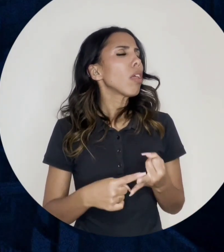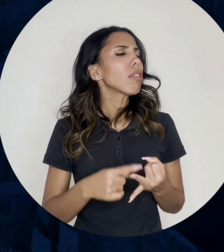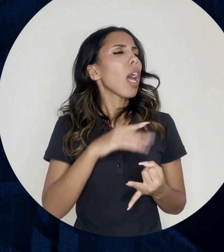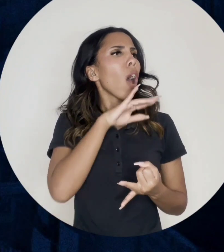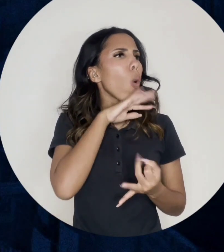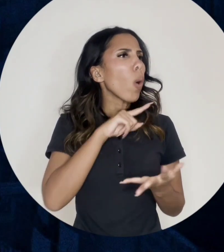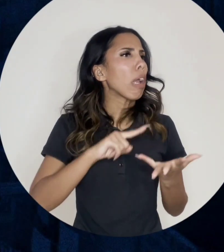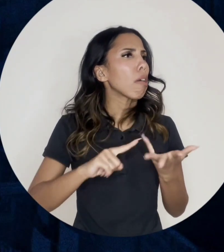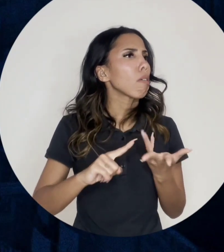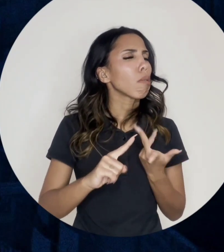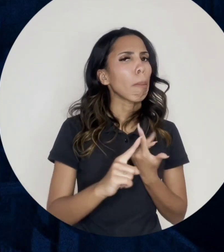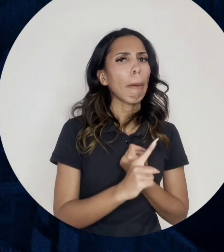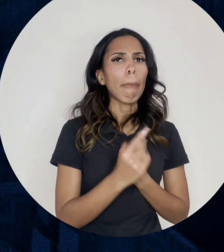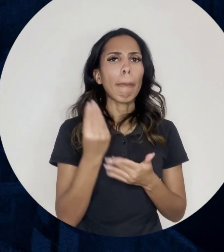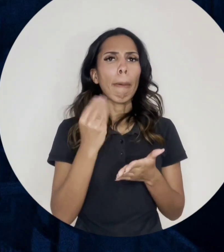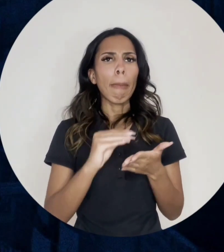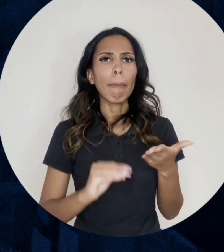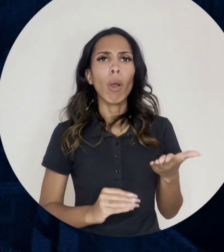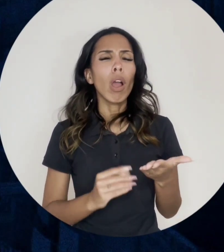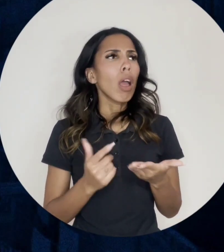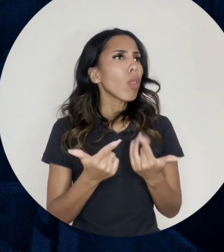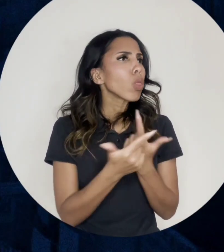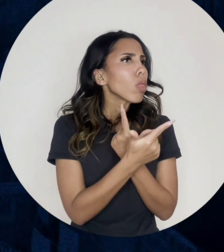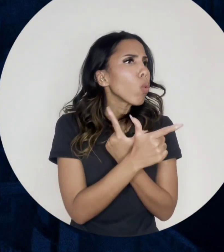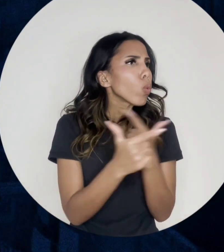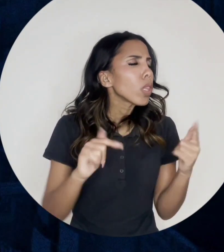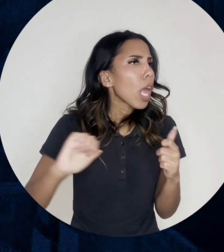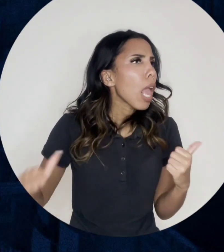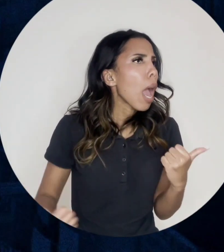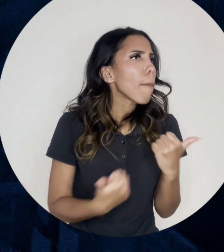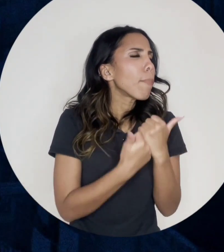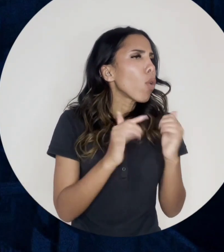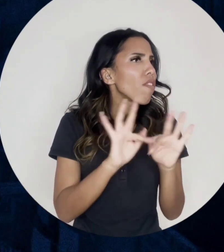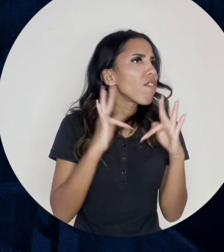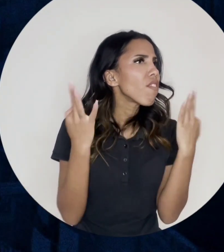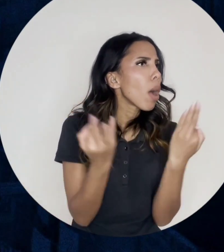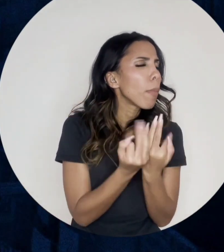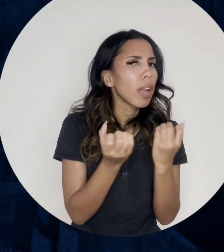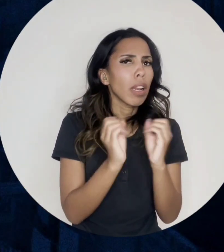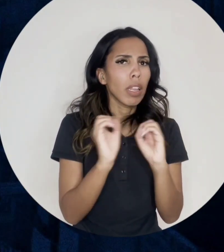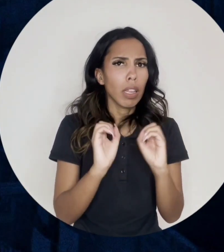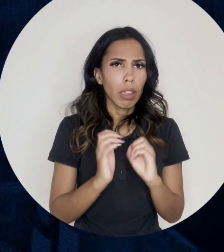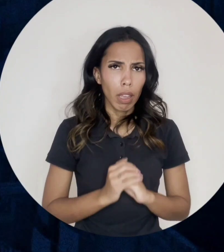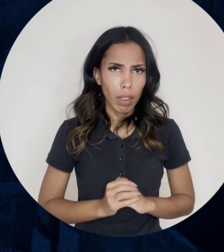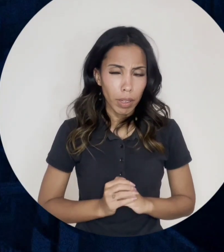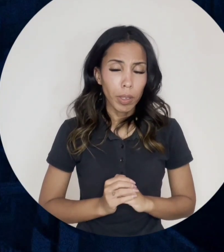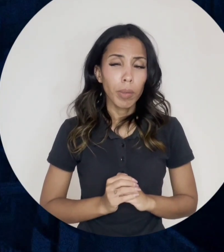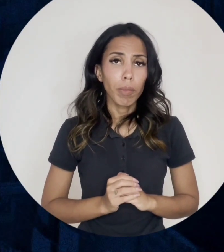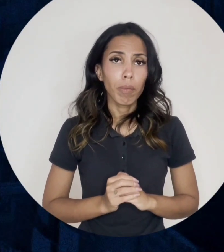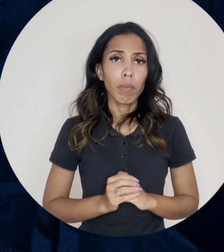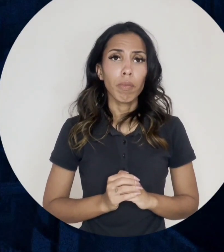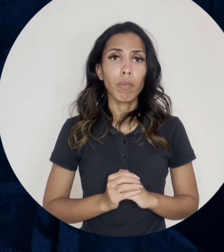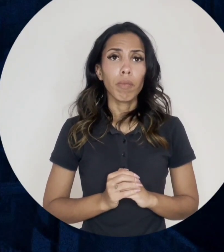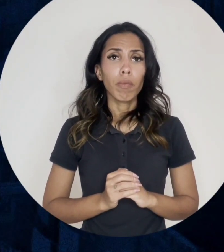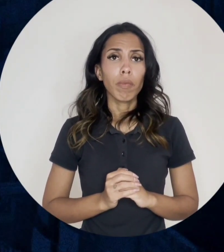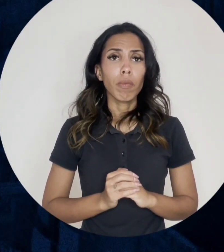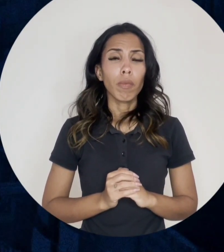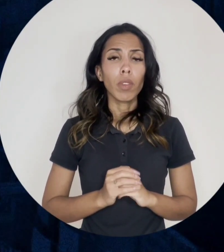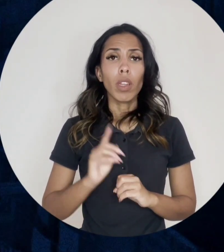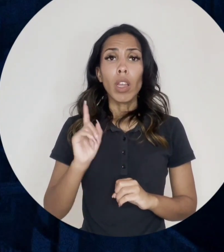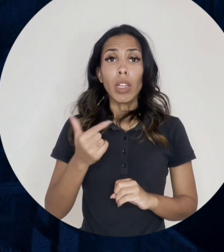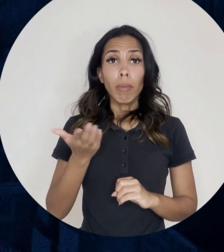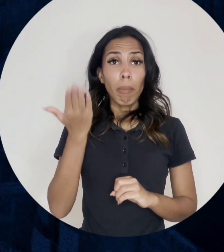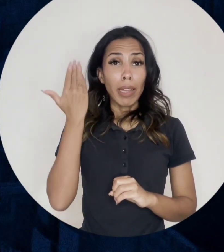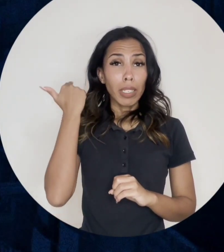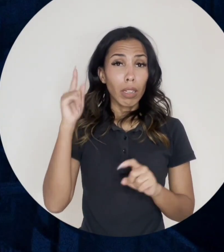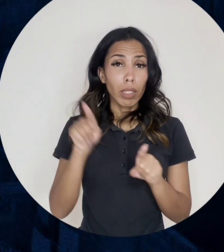debilitada. Não tem ninguém, né? Porque acho que ele se formou com a Maria Helena, não tem ninguém com a Cristina da